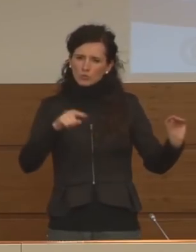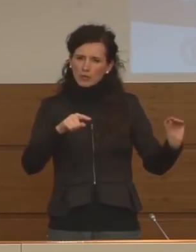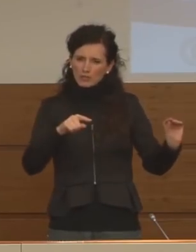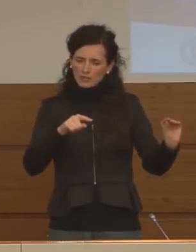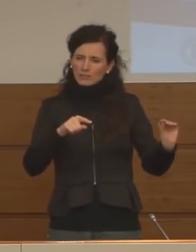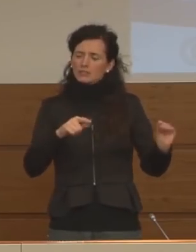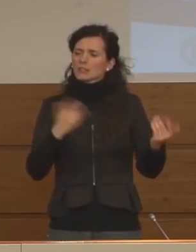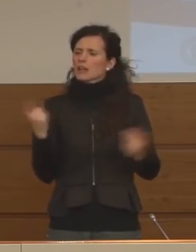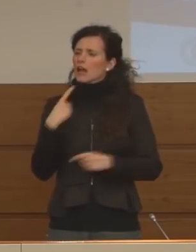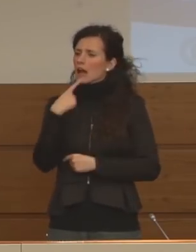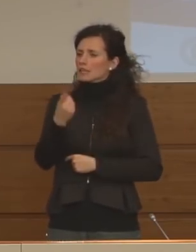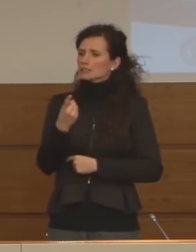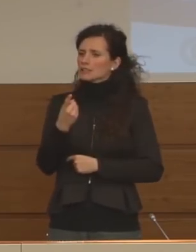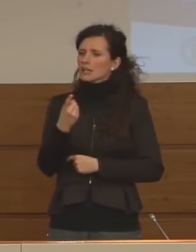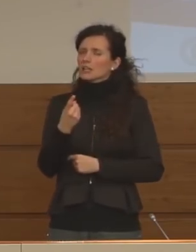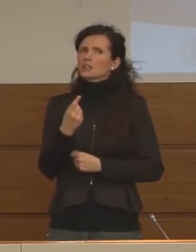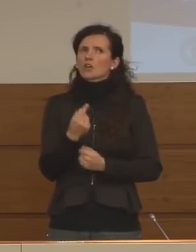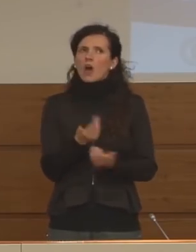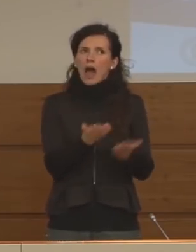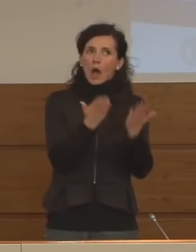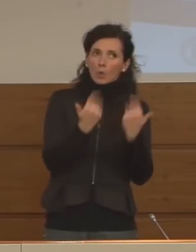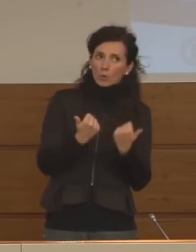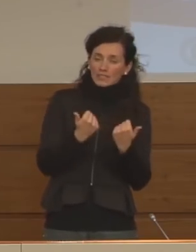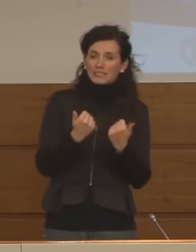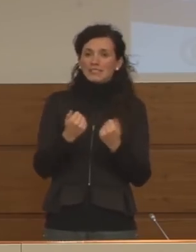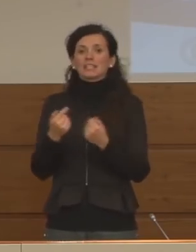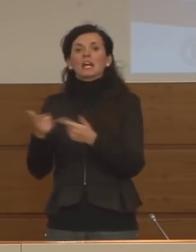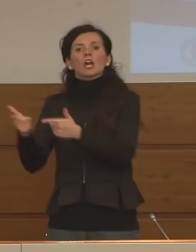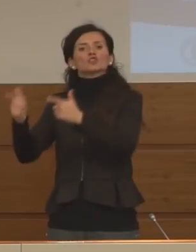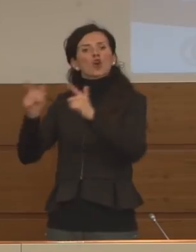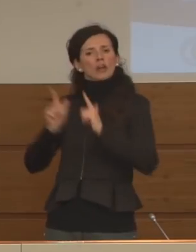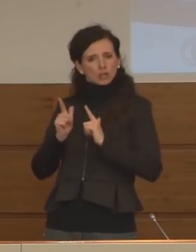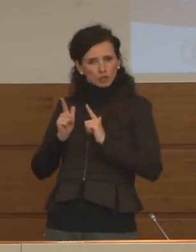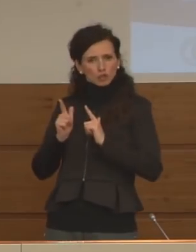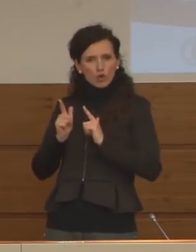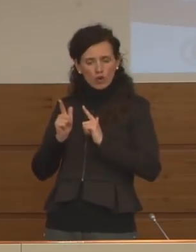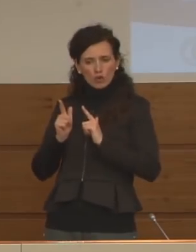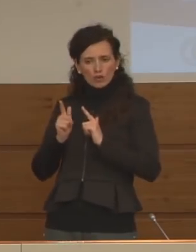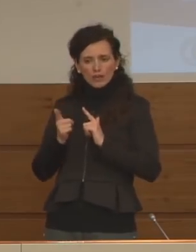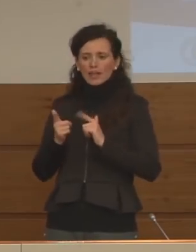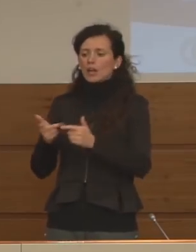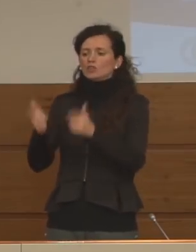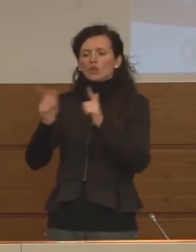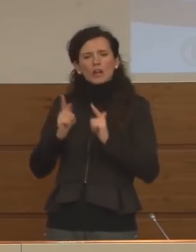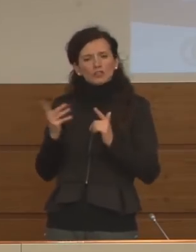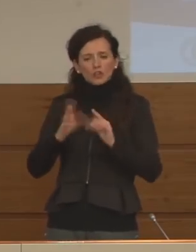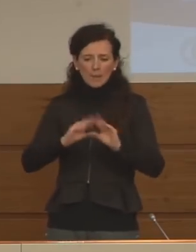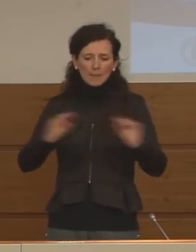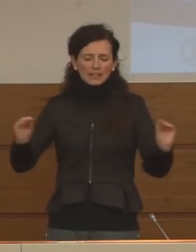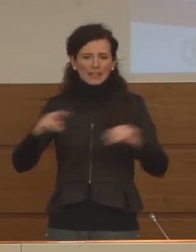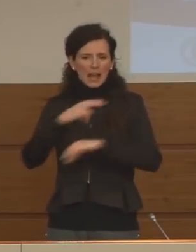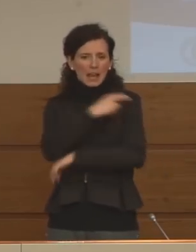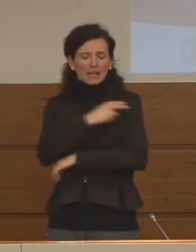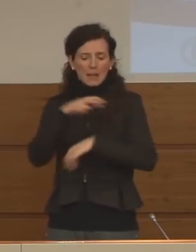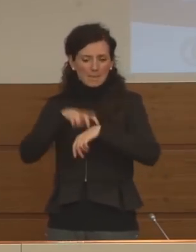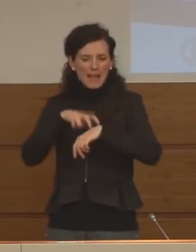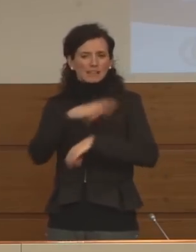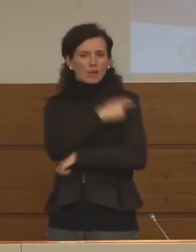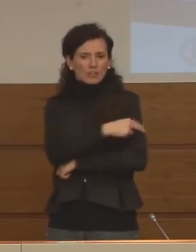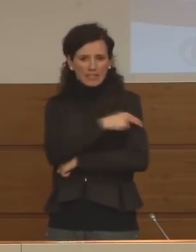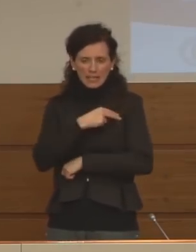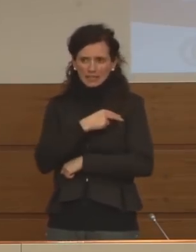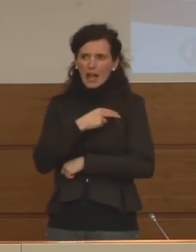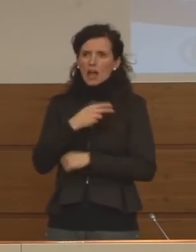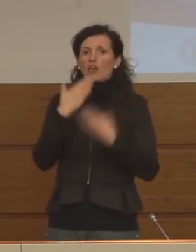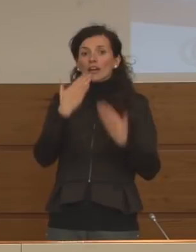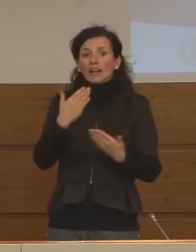riferimento sia ad acquisti che a donazioni di materiale medico sanitario da parte di paesi esteri ecco allora